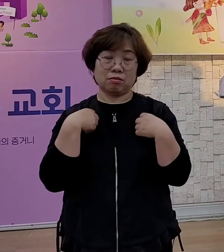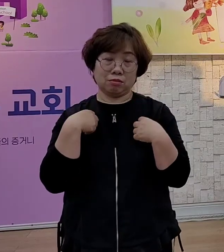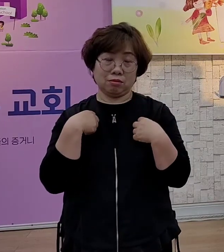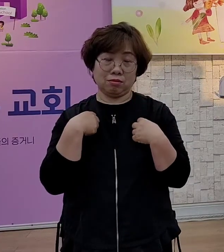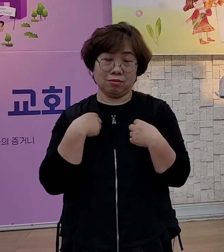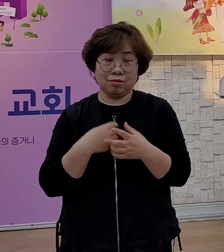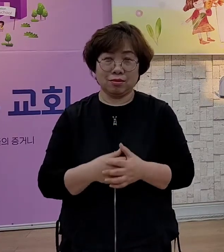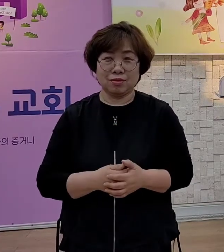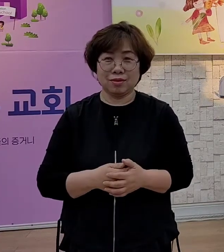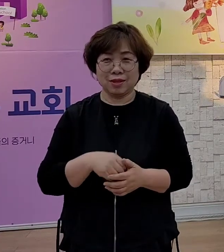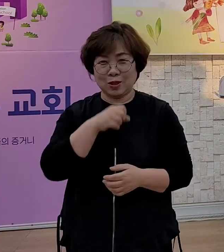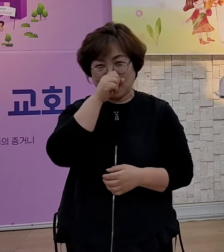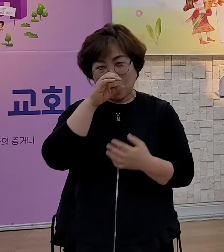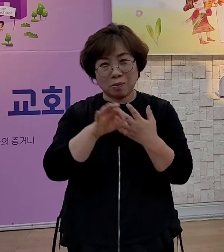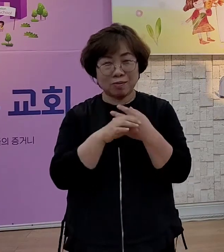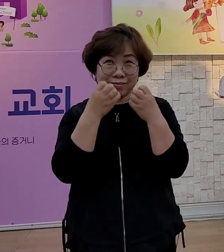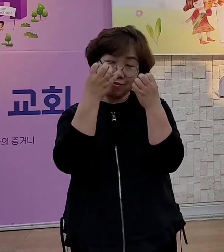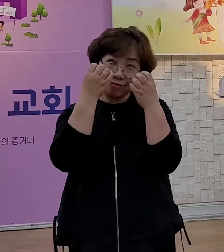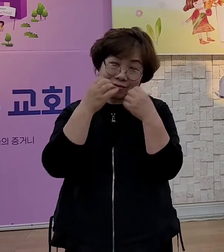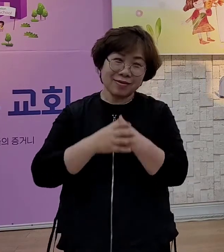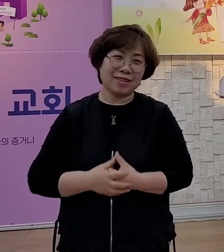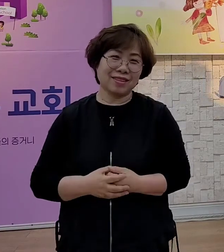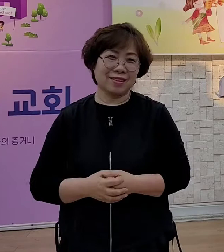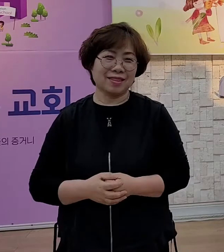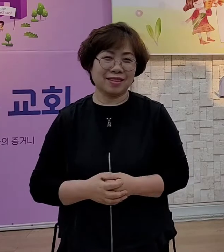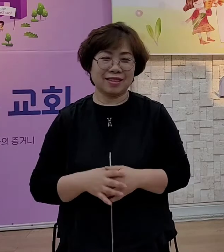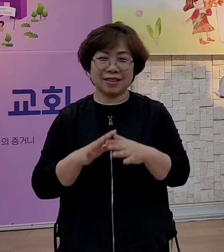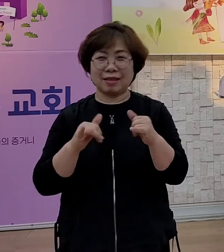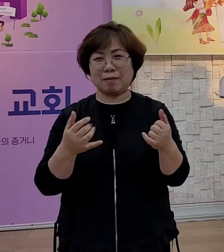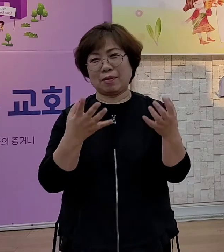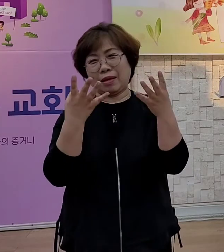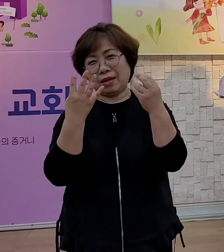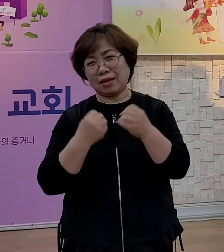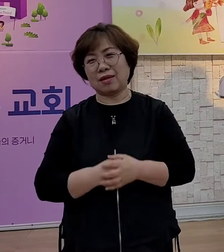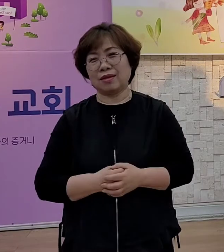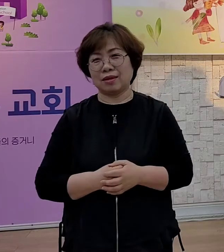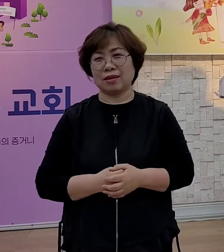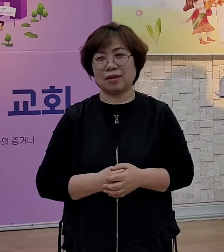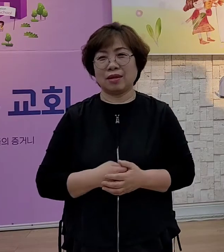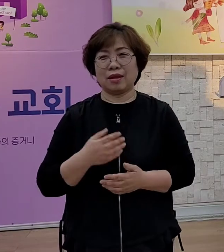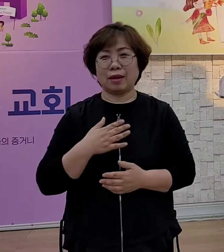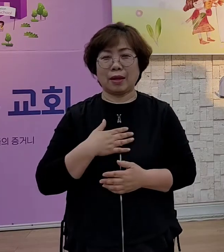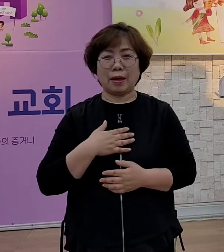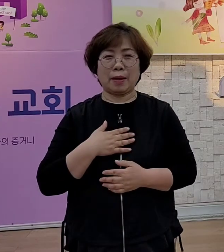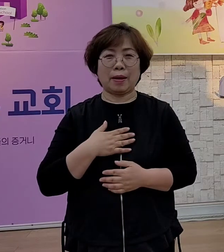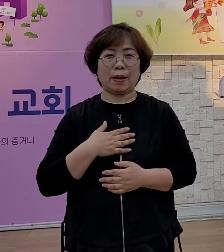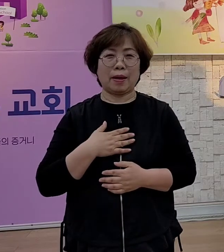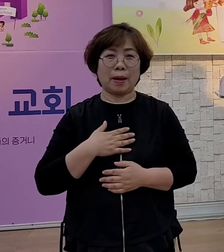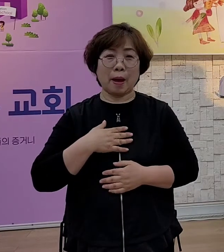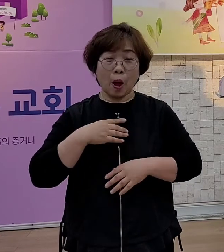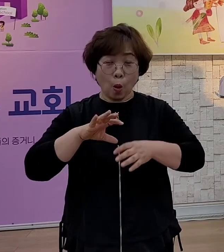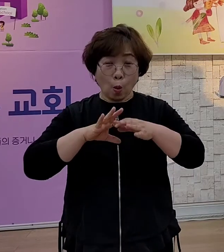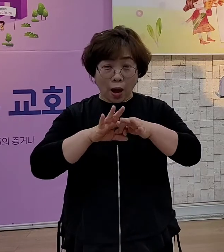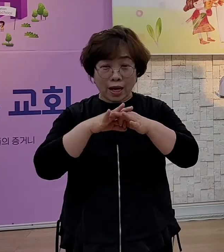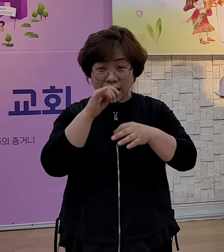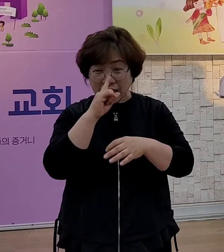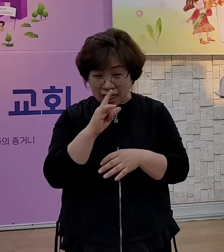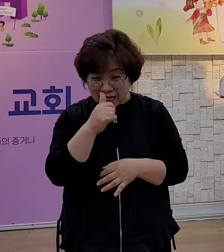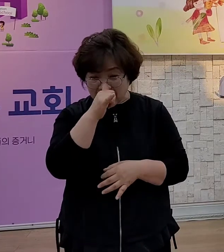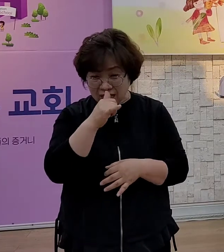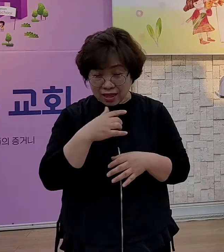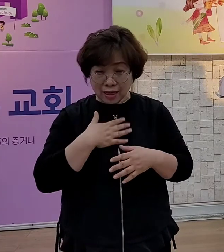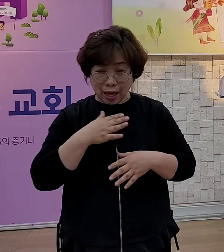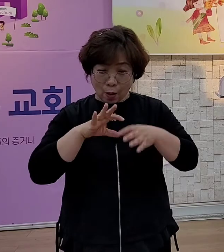그게 선택적 경청이. 내가 오늘 이 주제가 오늘 말씀이 나하고 내가 관심이 있거나 뭔가 듣고